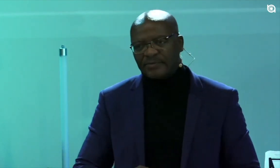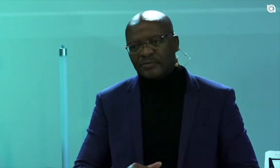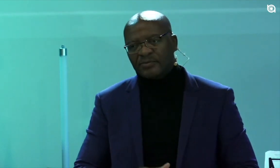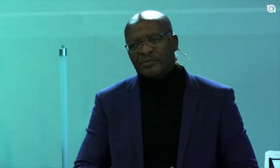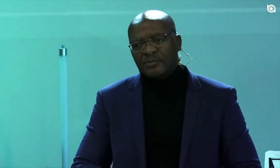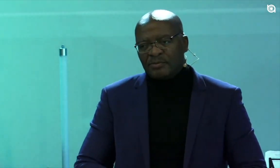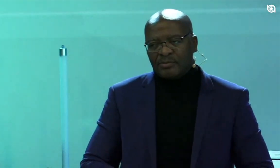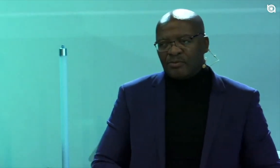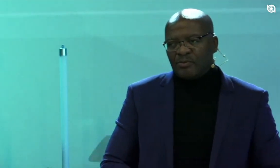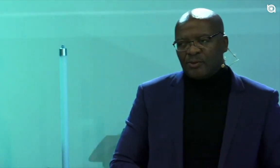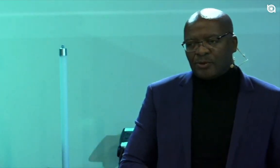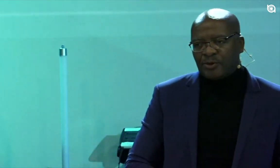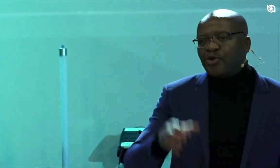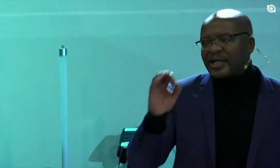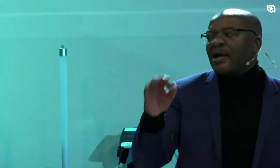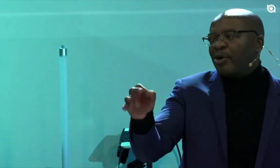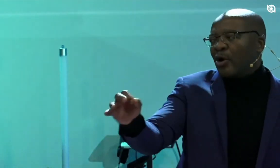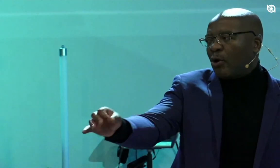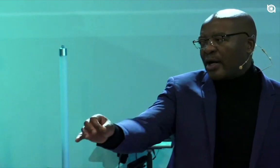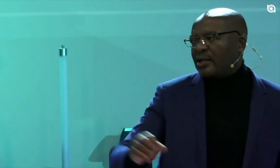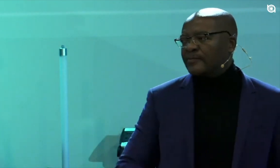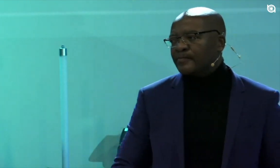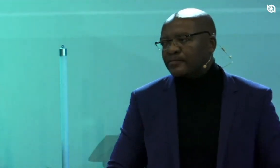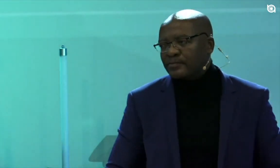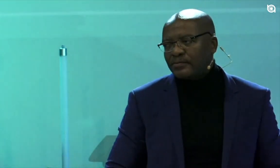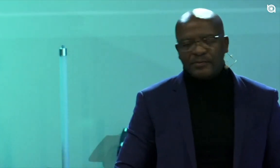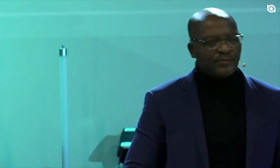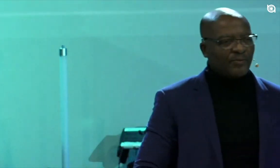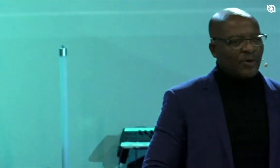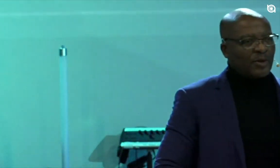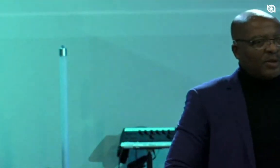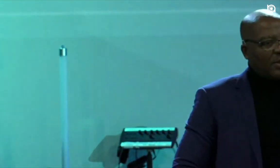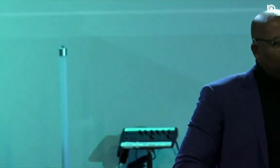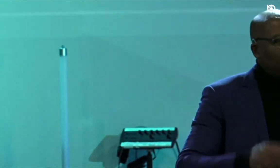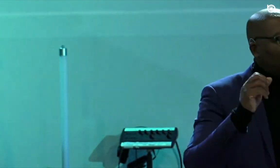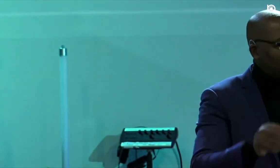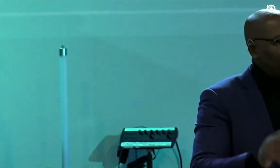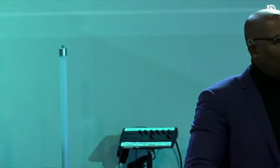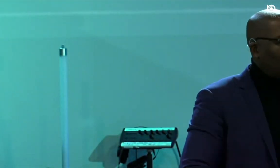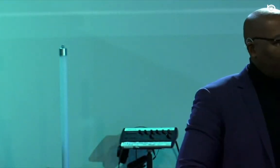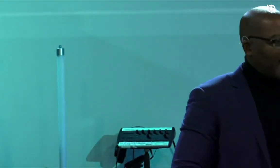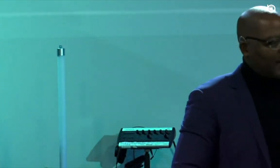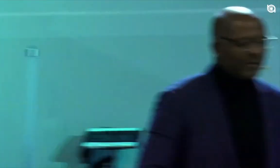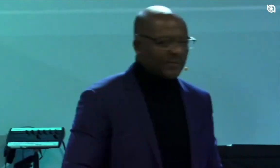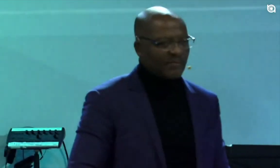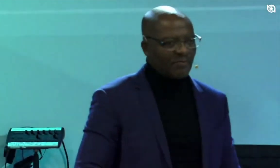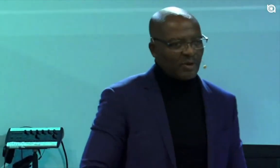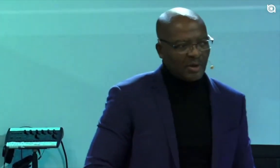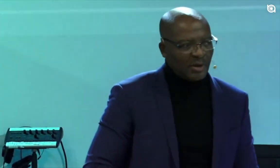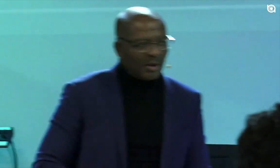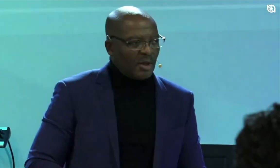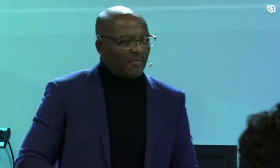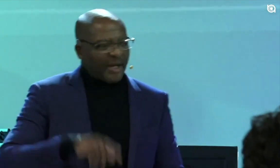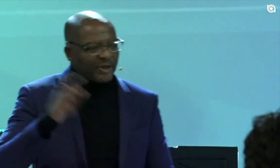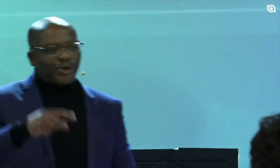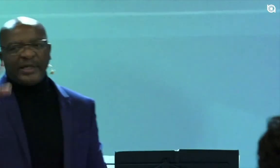Marthe. Martha. Tu dois simplement croire. You have just to believe. Tu dois simplement croire, Marthe. Just need to